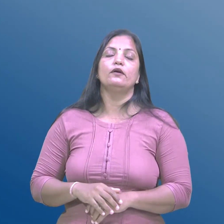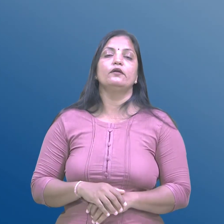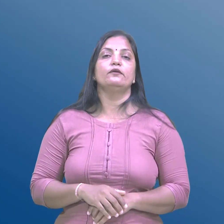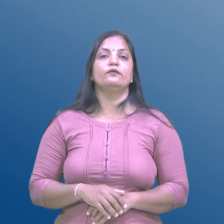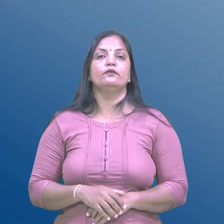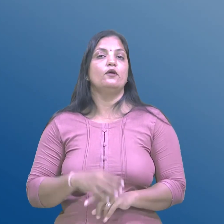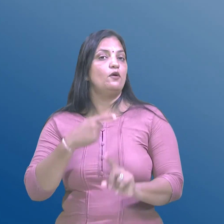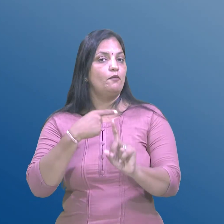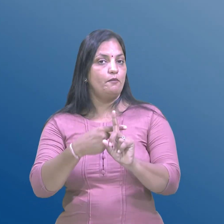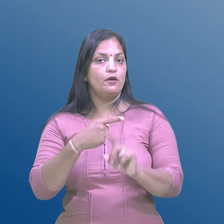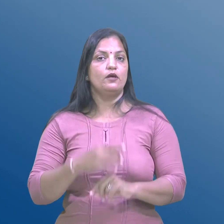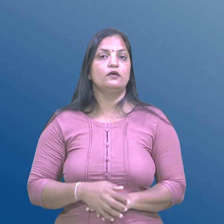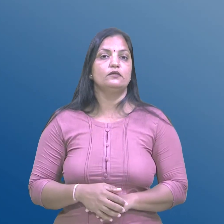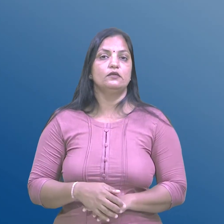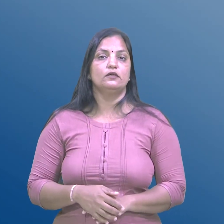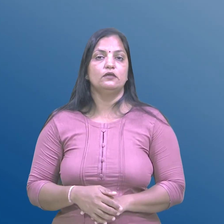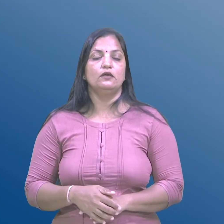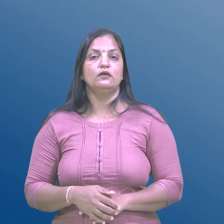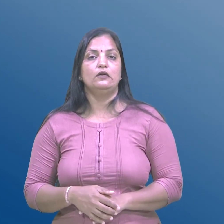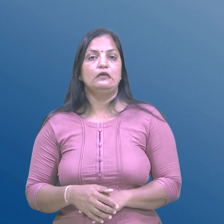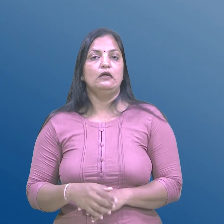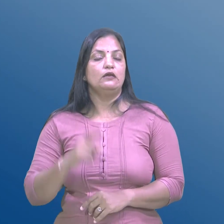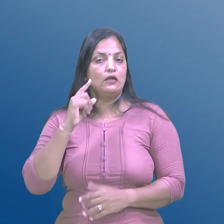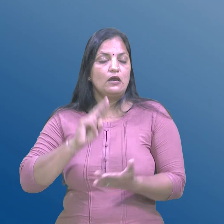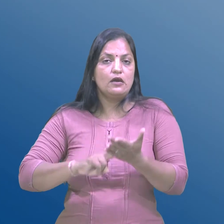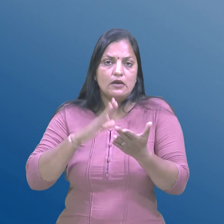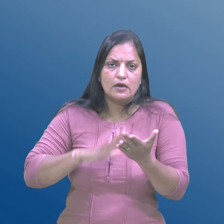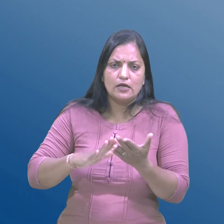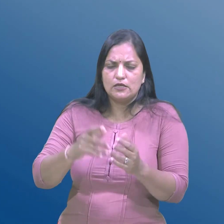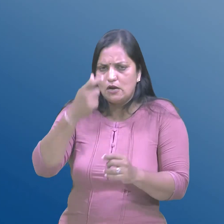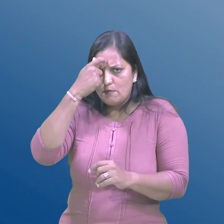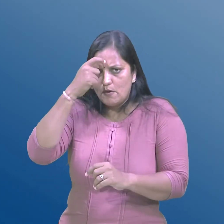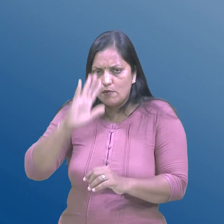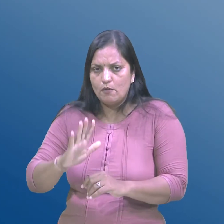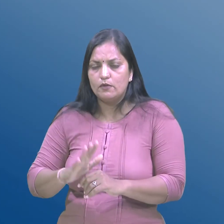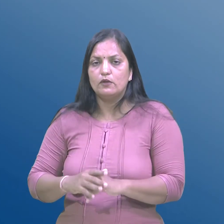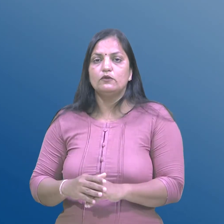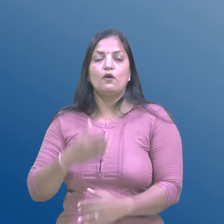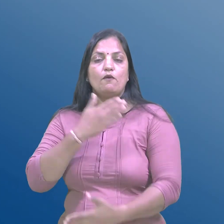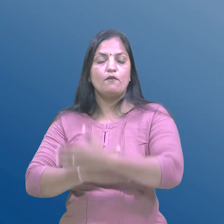અને તેની આપત્તિ નિવારણની પ્રવૃત્તિમાં વિકલાંગતા ધરાવતી